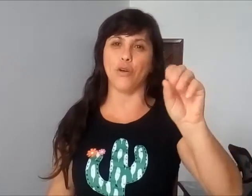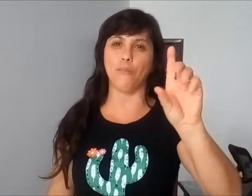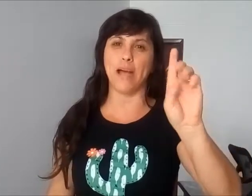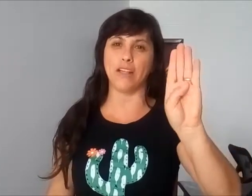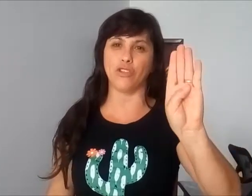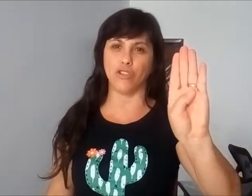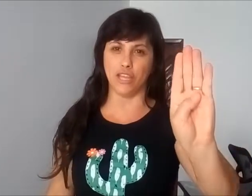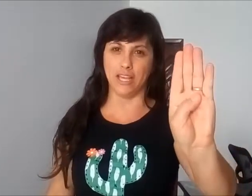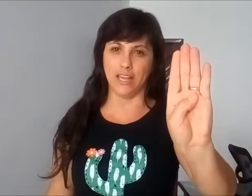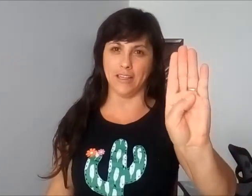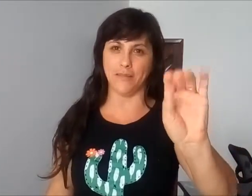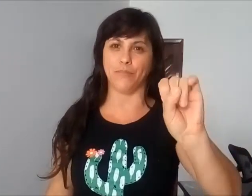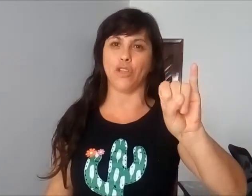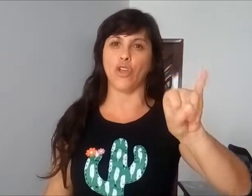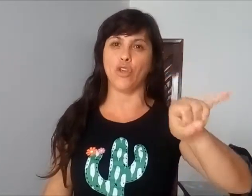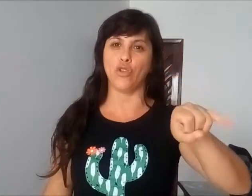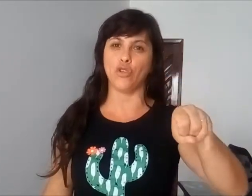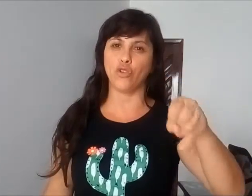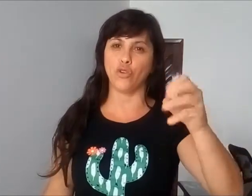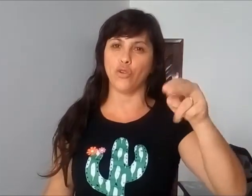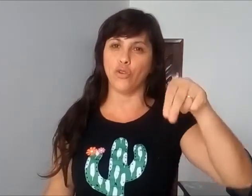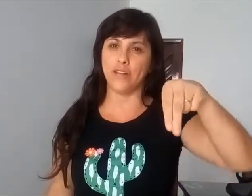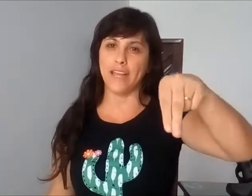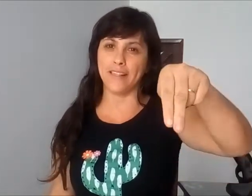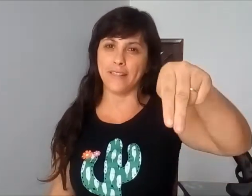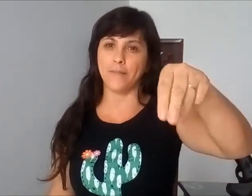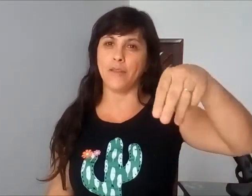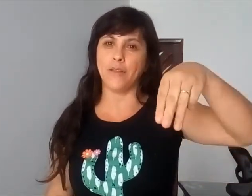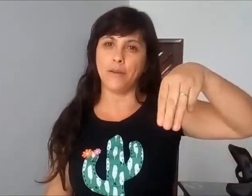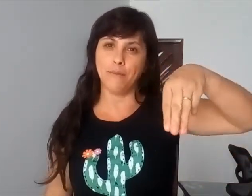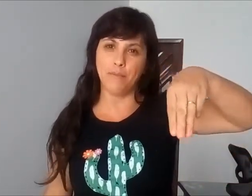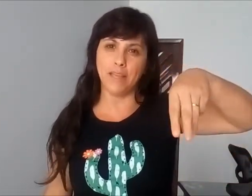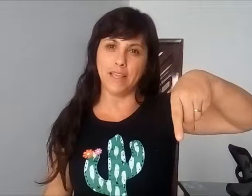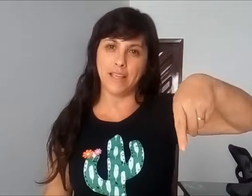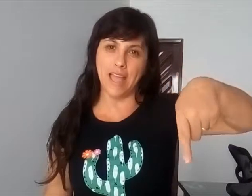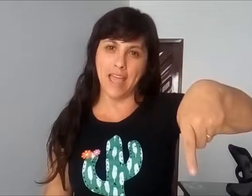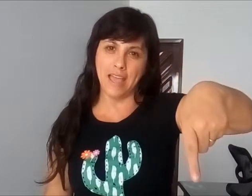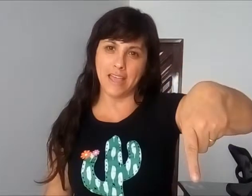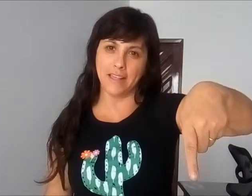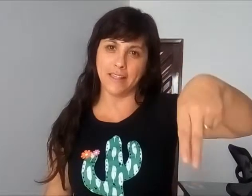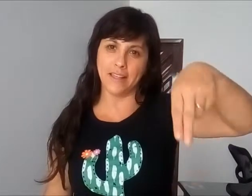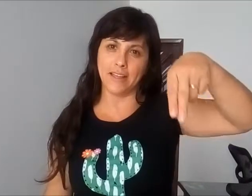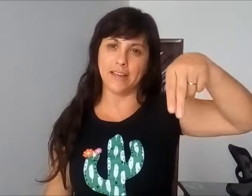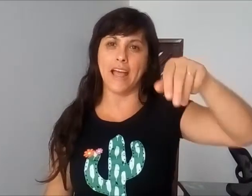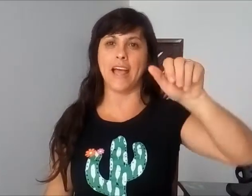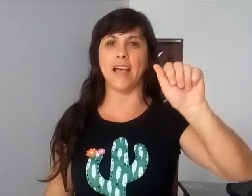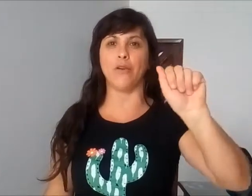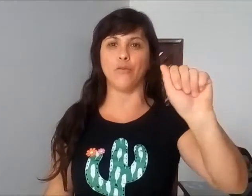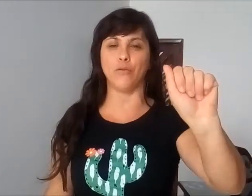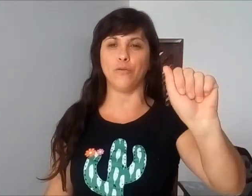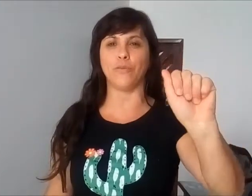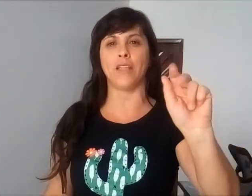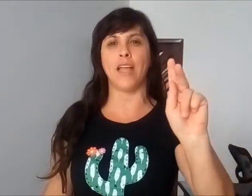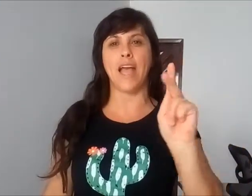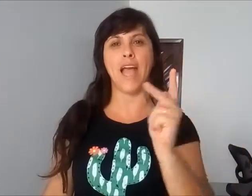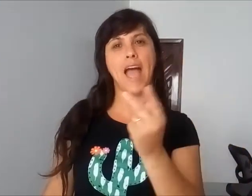bar dia jonas me quer na 1a